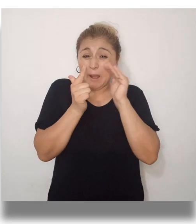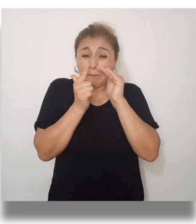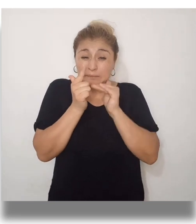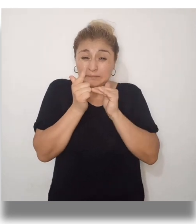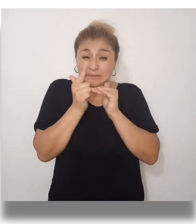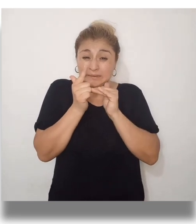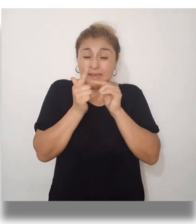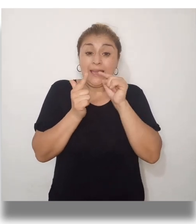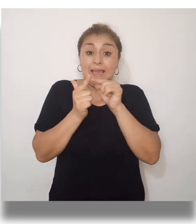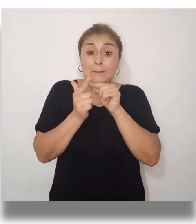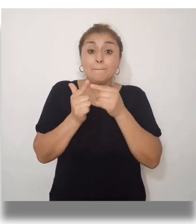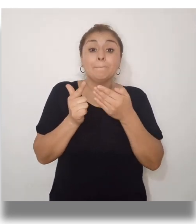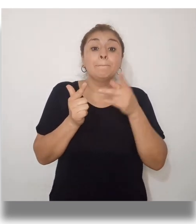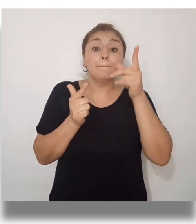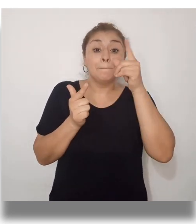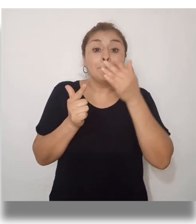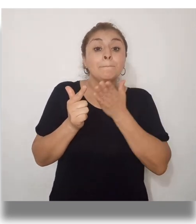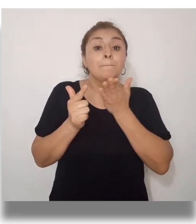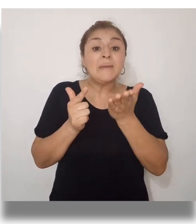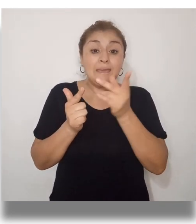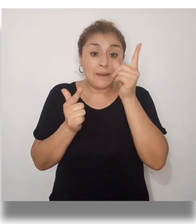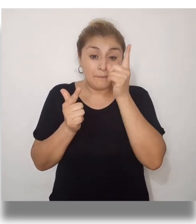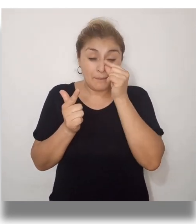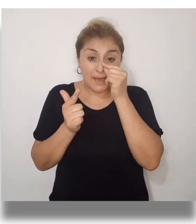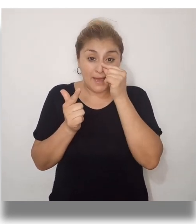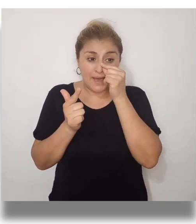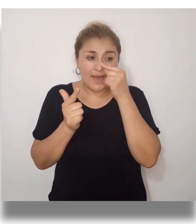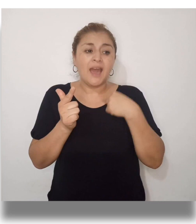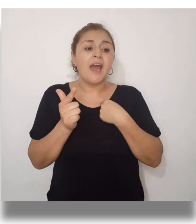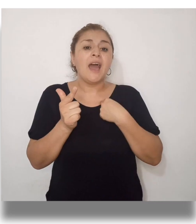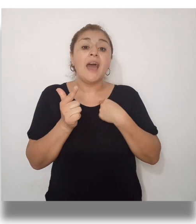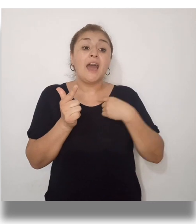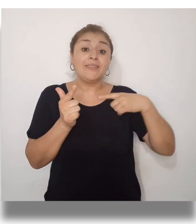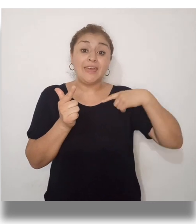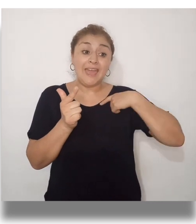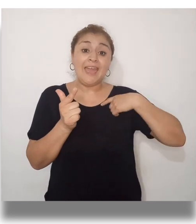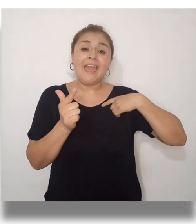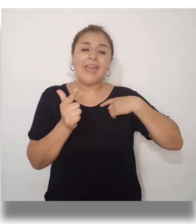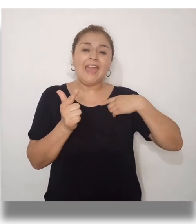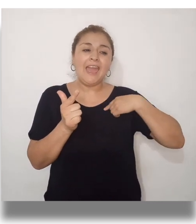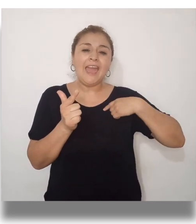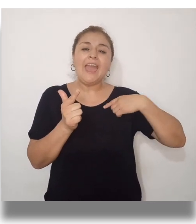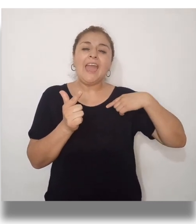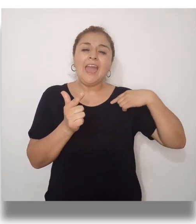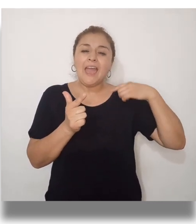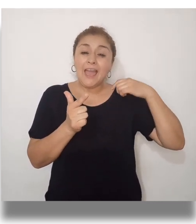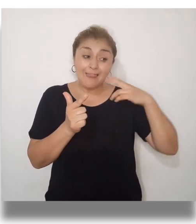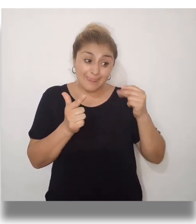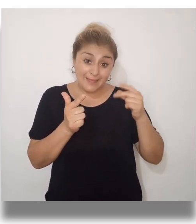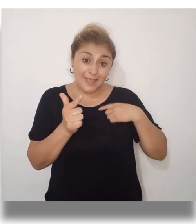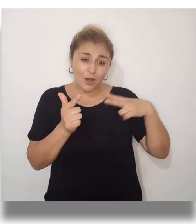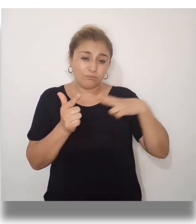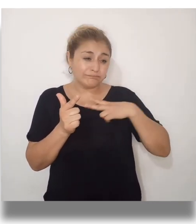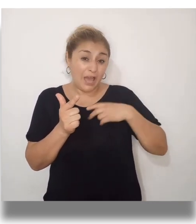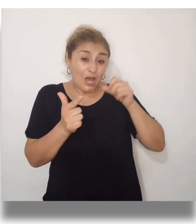decide pedirle a su padre la parte de los bienes que le corresponde